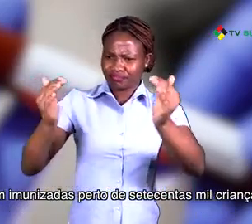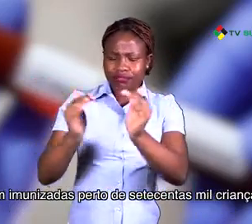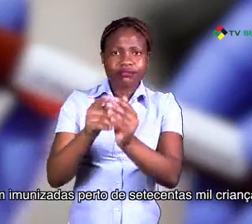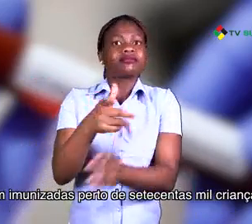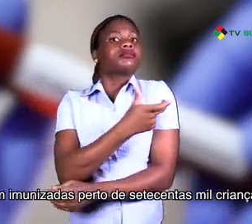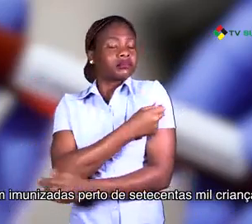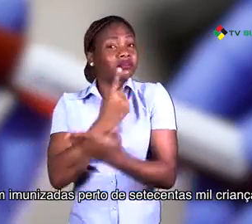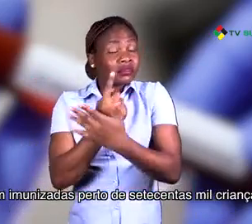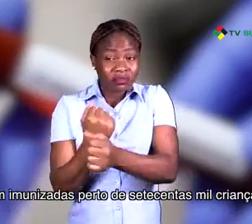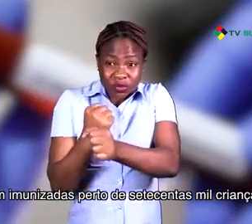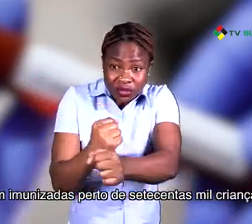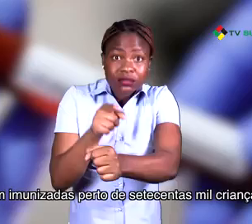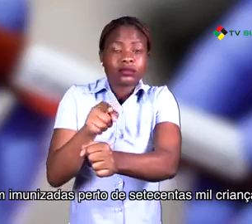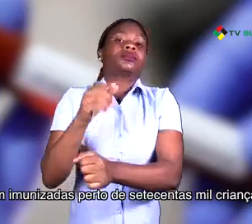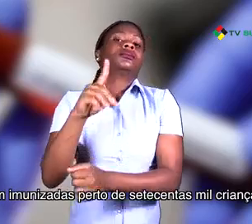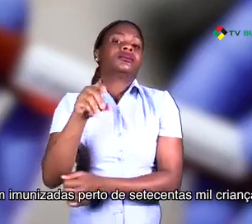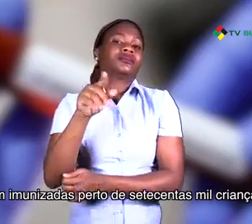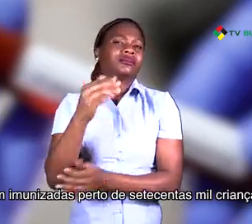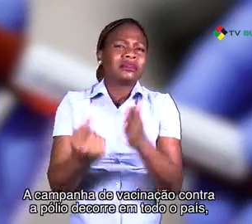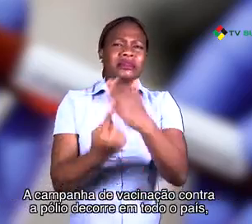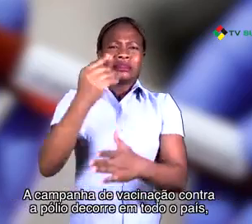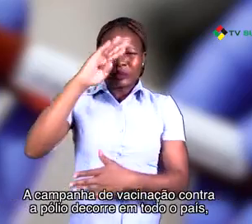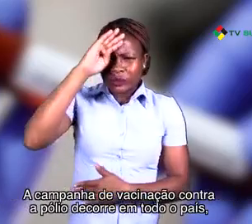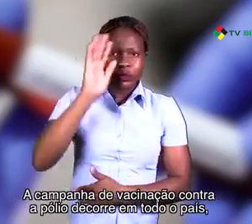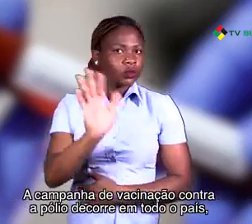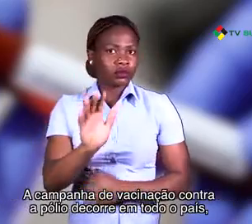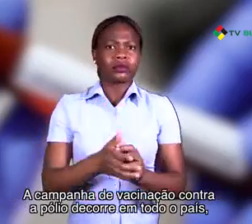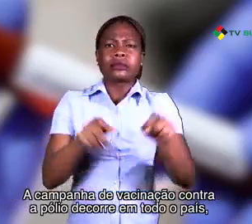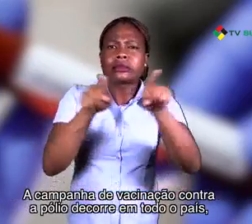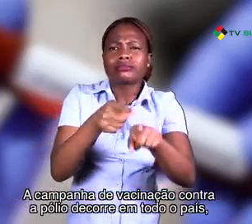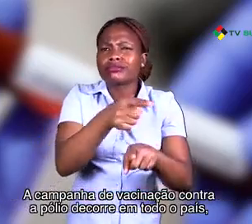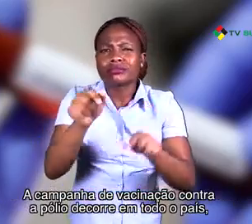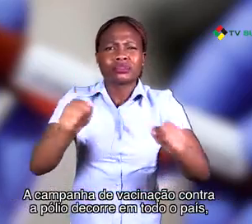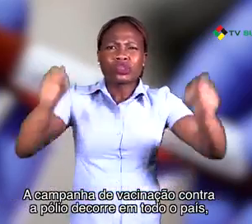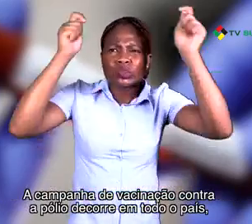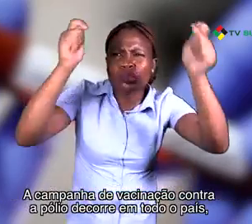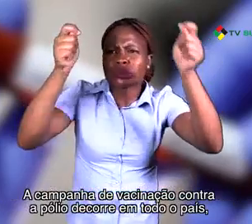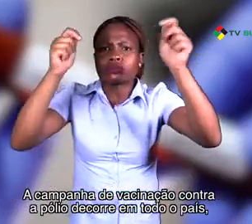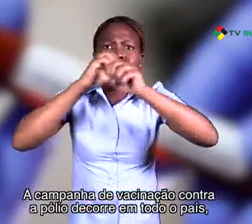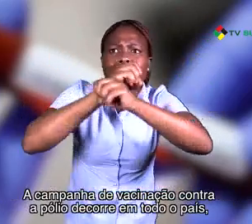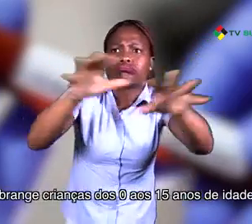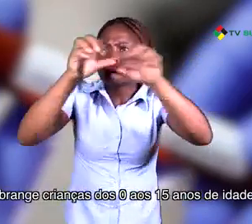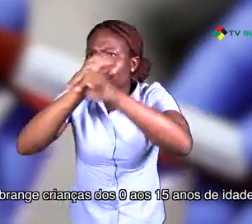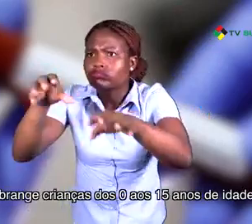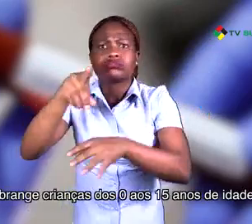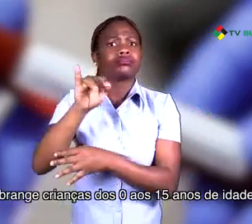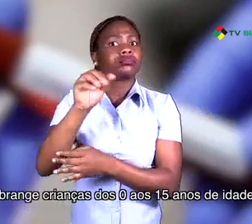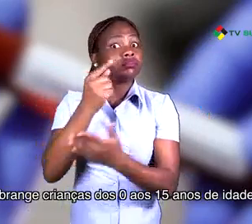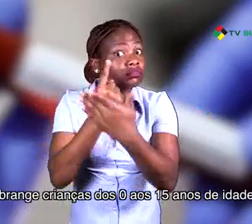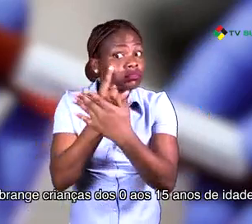imunizadas perto de 700 mil crianças. A campanha de vacinação contra polio decorre em todo o país e abrange crianças dos